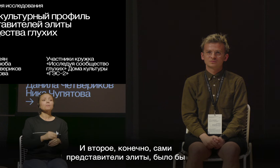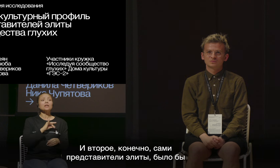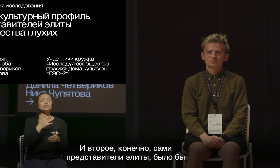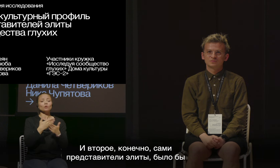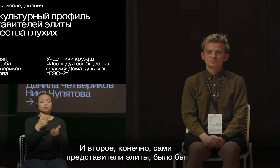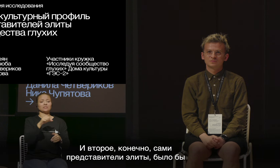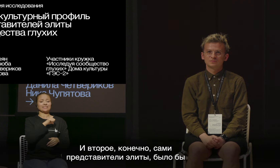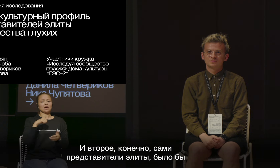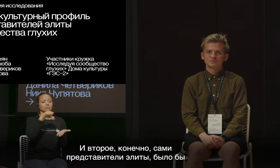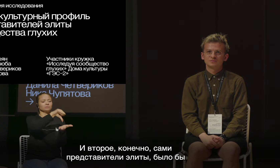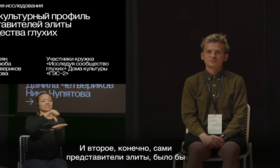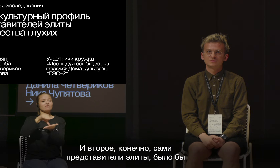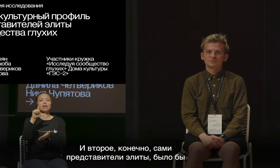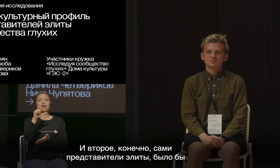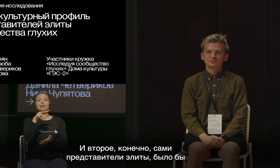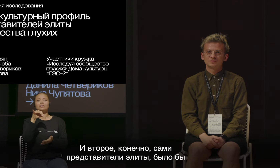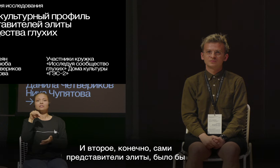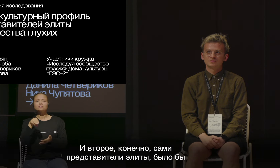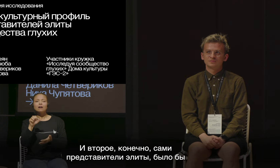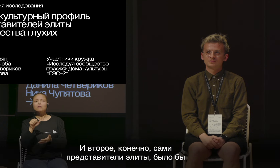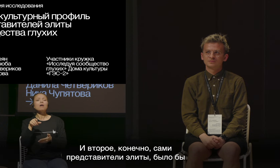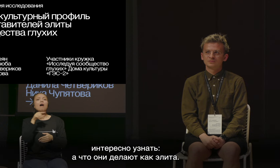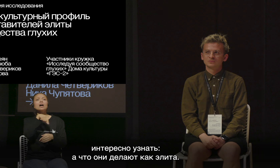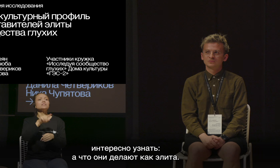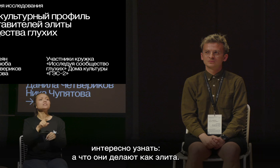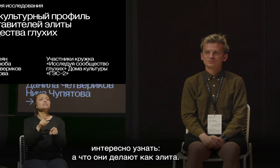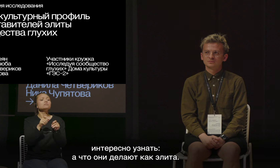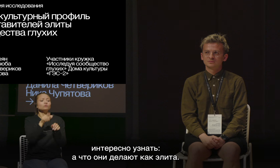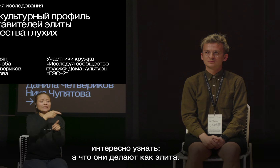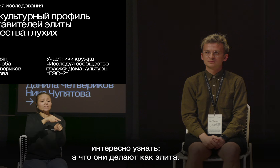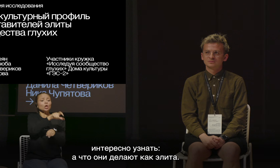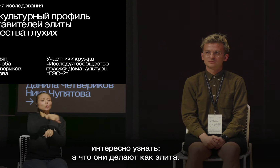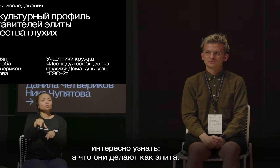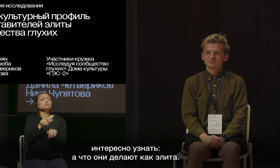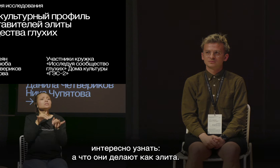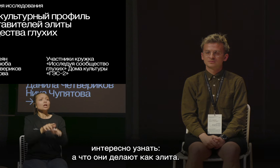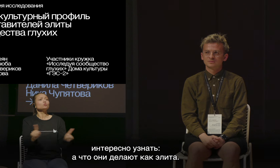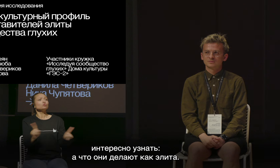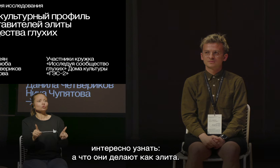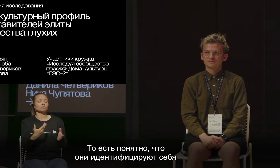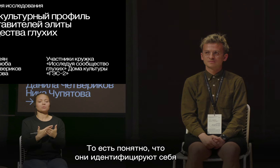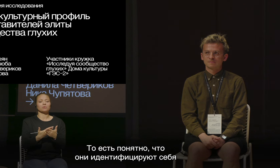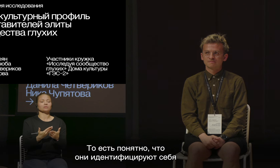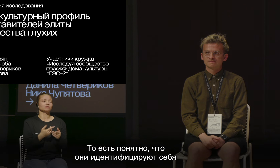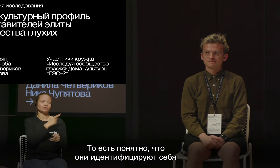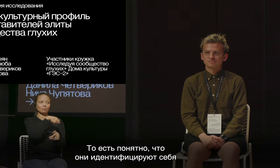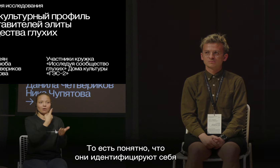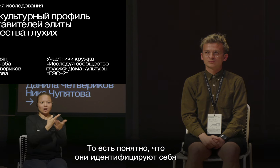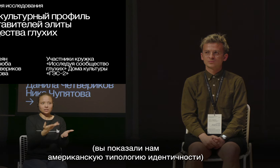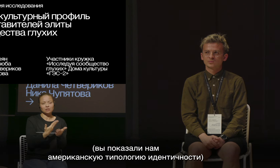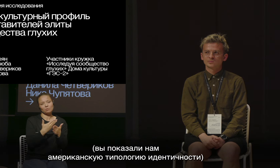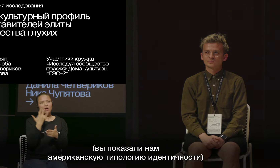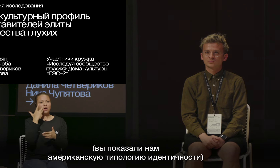было бы интересно узнать, а что они делают как элита? То есть понятно, что они идентифицируют себя, там вот вы показали нам американскую